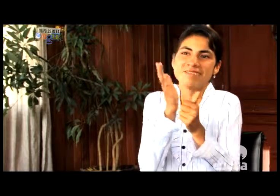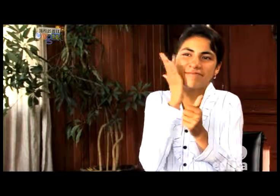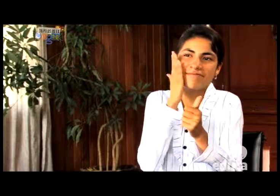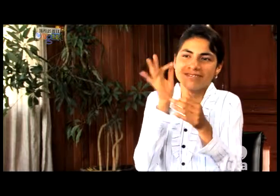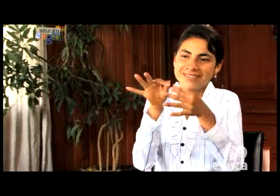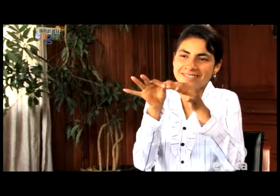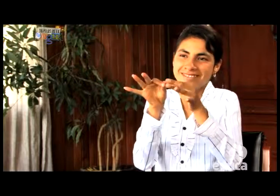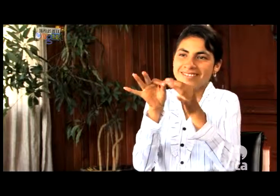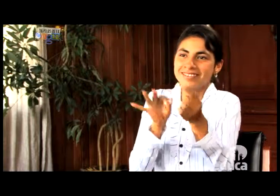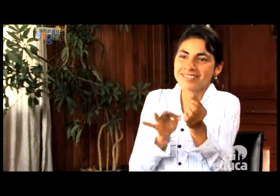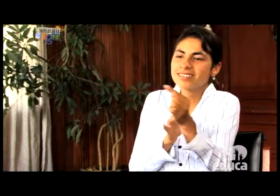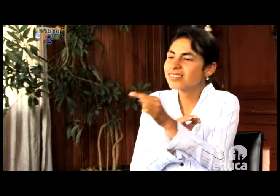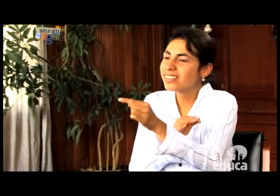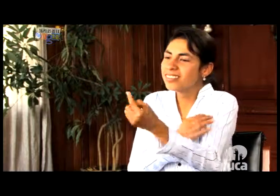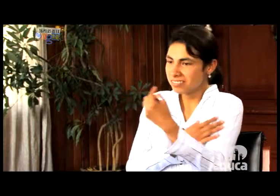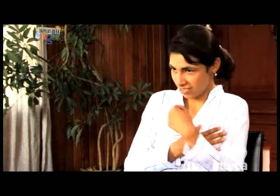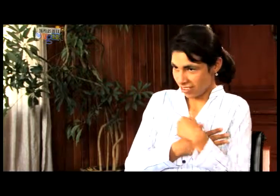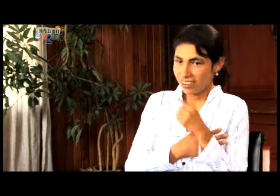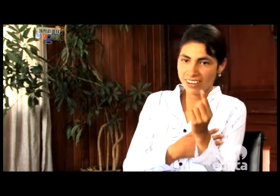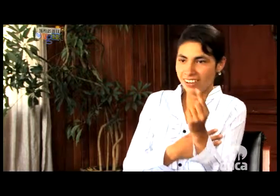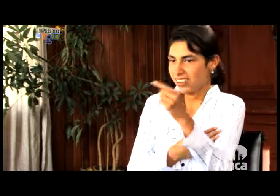Antes mi mamá servía de intérprete con mi papá.